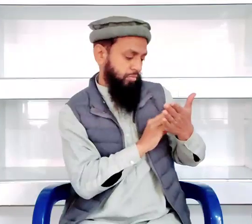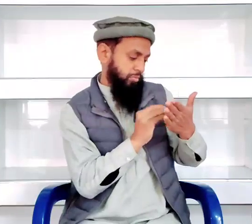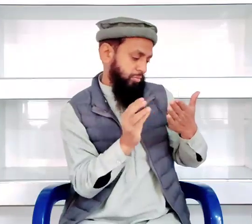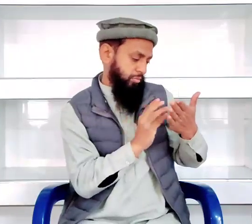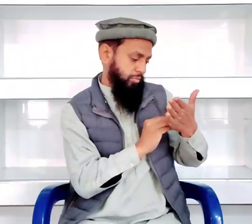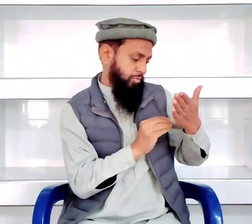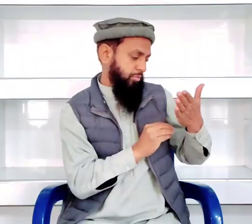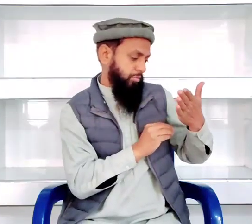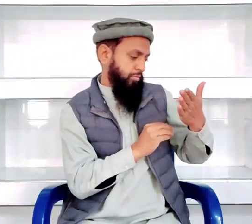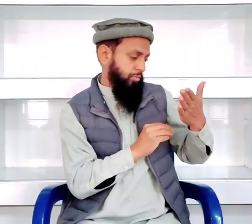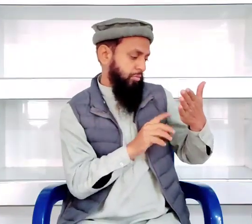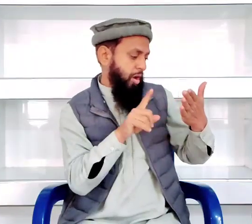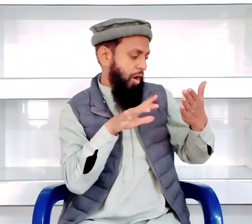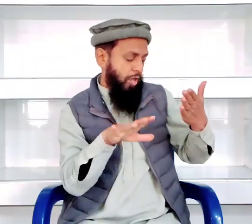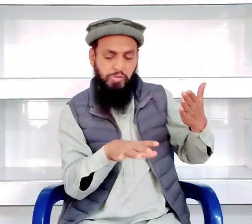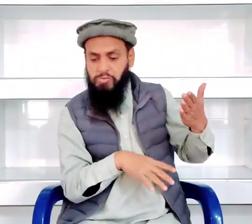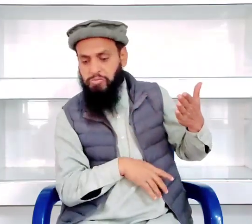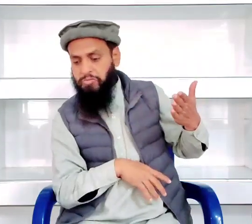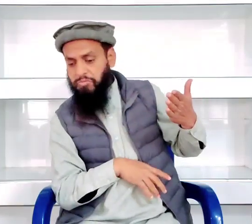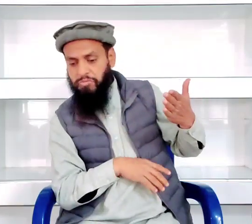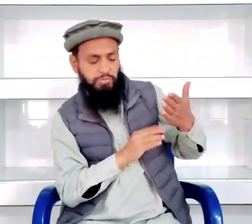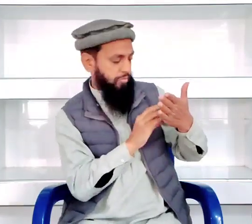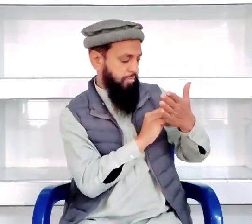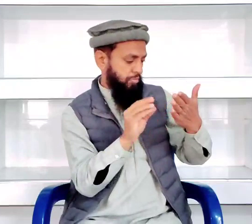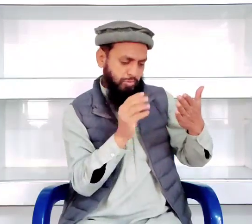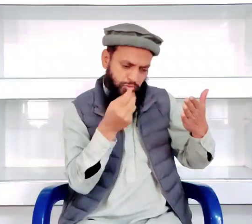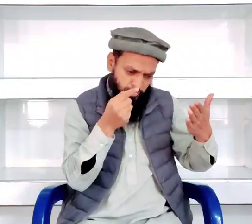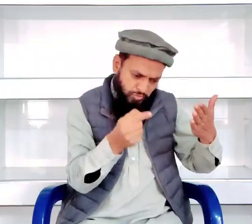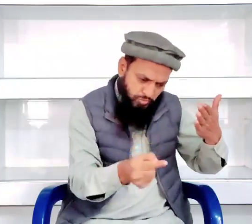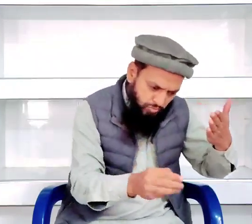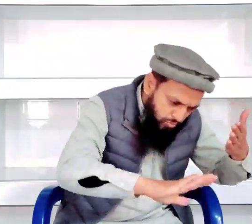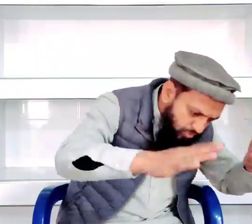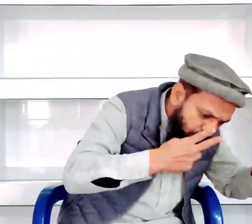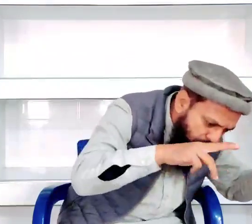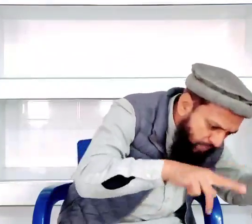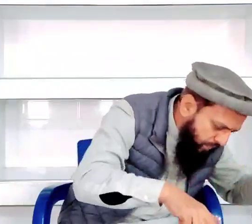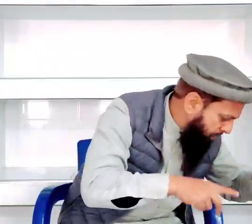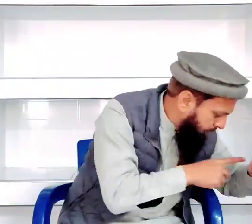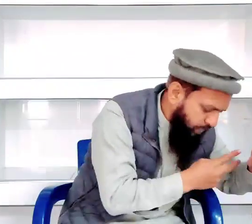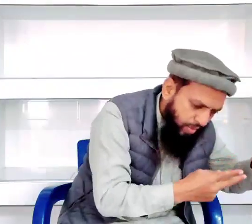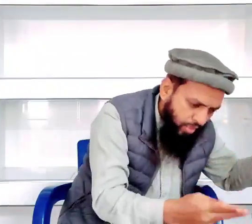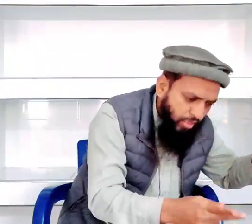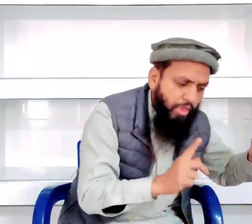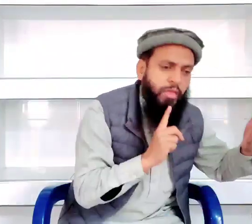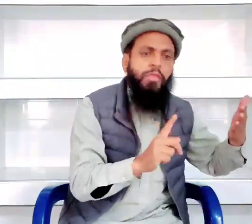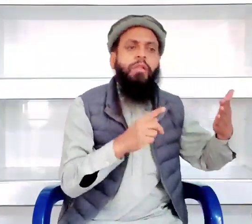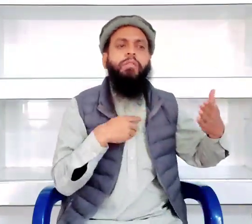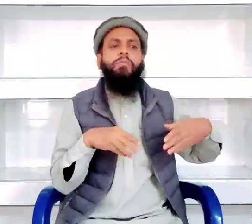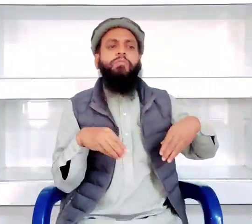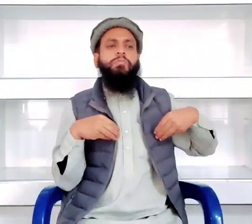سائری تجارت کرن تو بیع کرن تو کی پتا نہیں وہ صحیح جگہ دے اوتے ہیں حتا یقرو حتا کہ